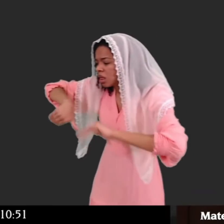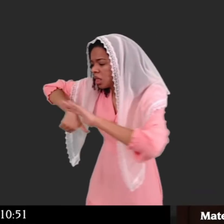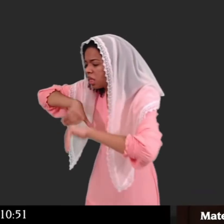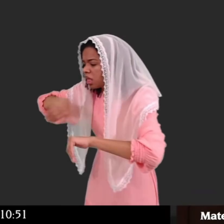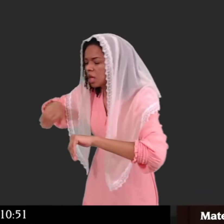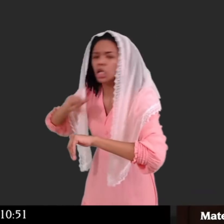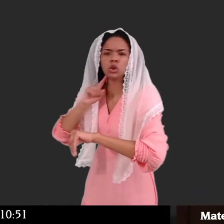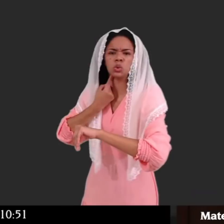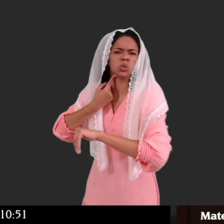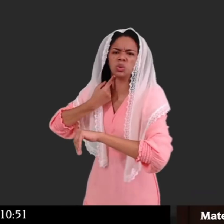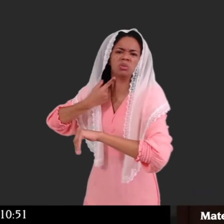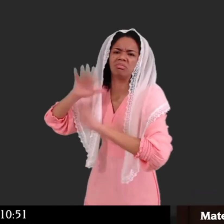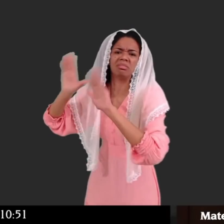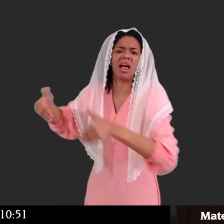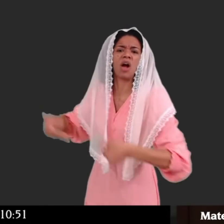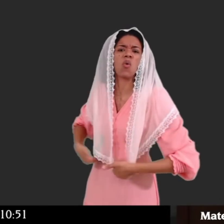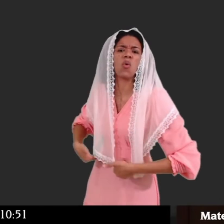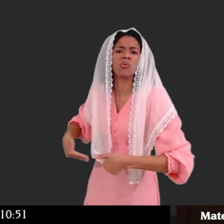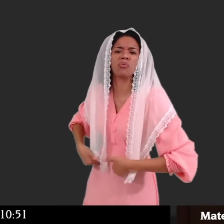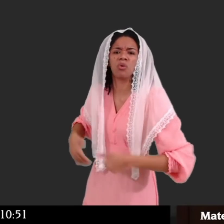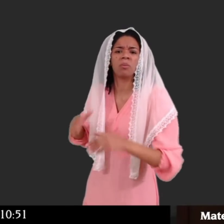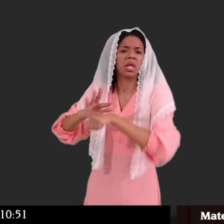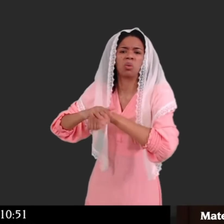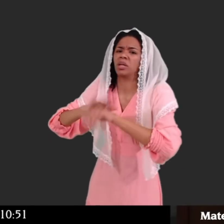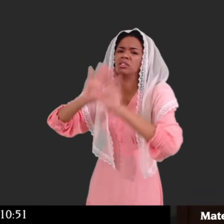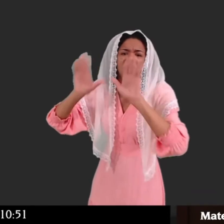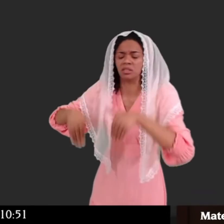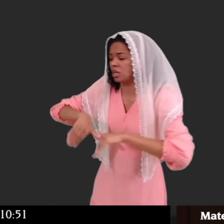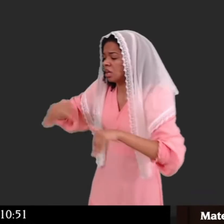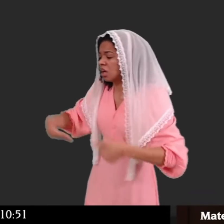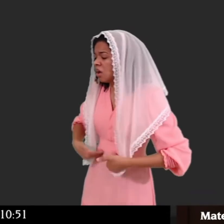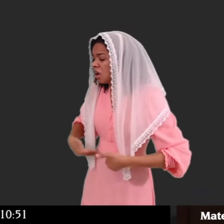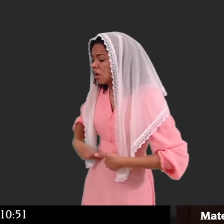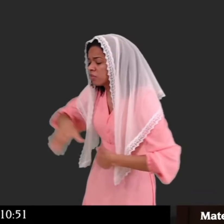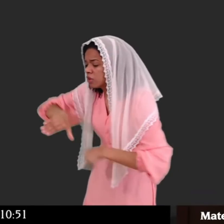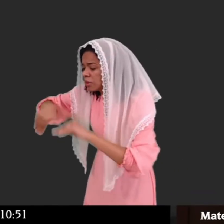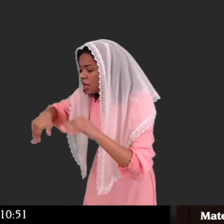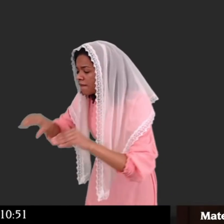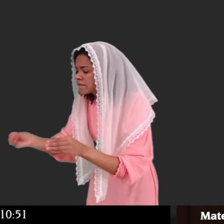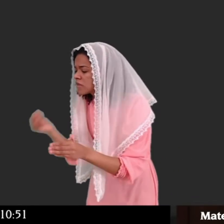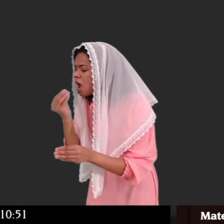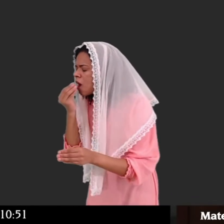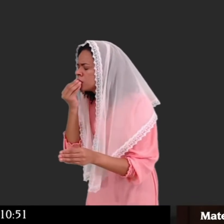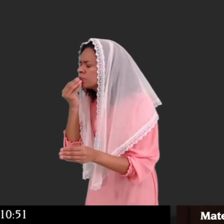tem bactéria, não dá para ele preocupar se vai ficar doente, sabe por quê? A fome aperta demais.